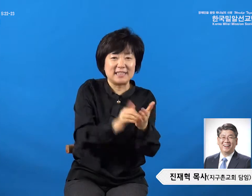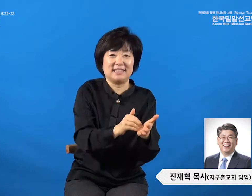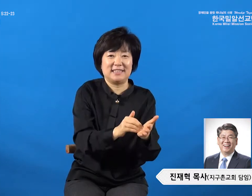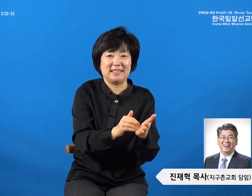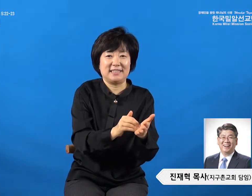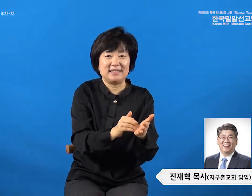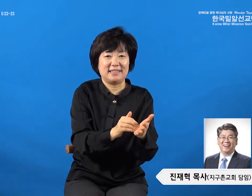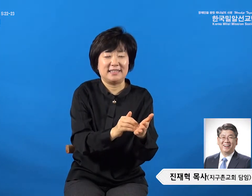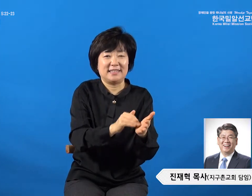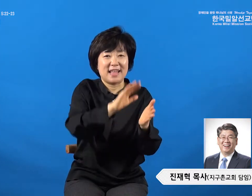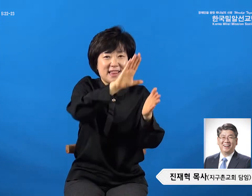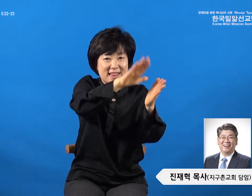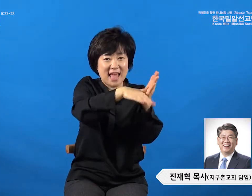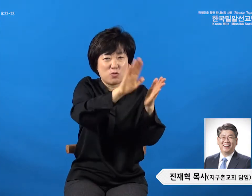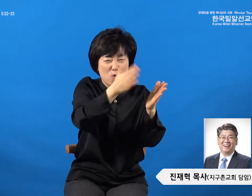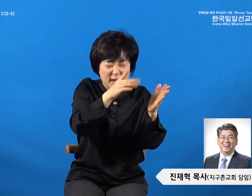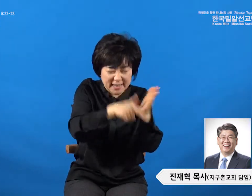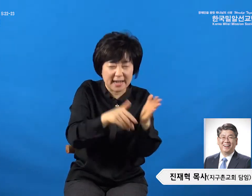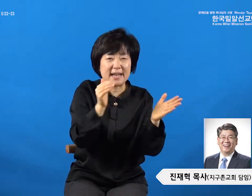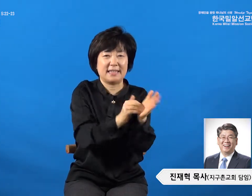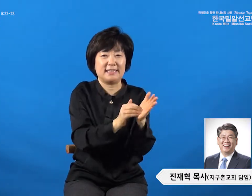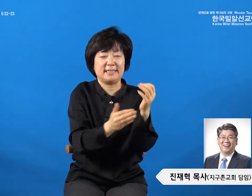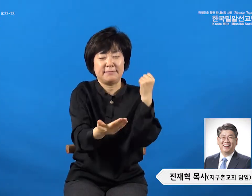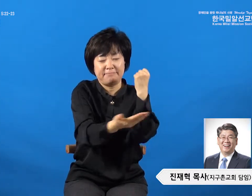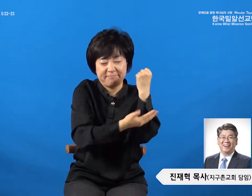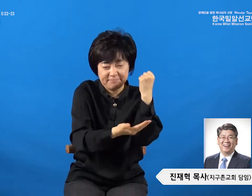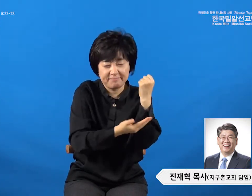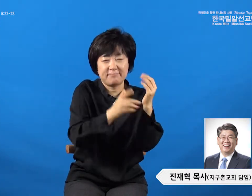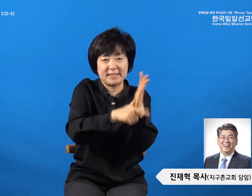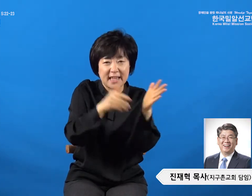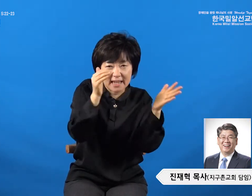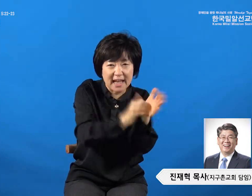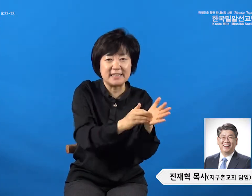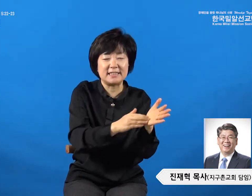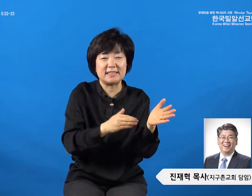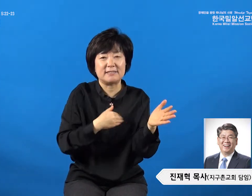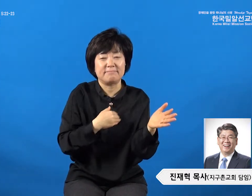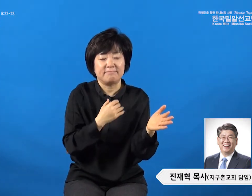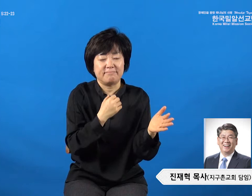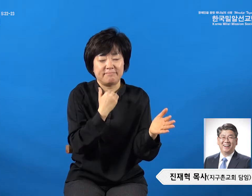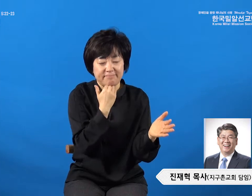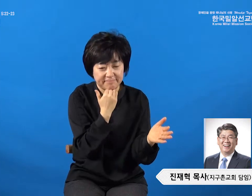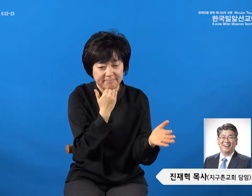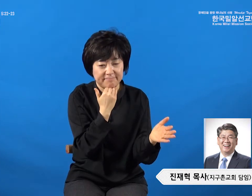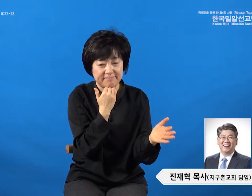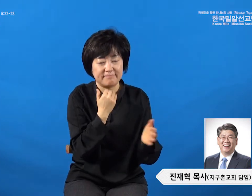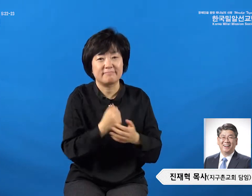끝까지 때가 이름에 거두겠다는 하나님의